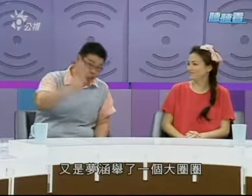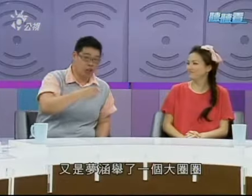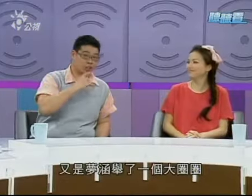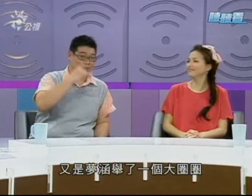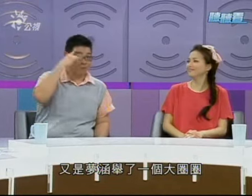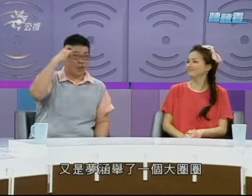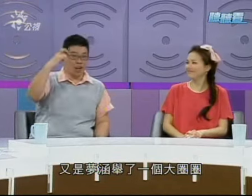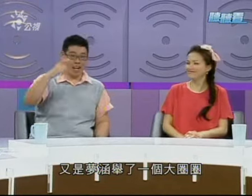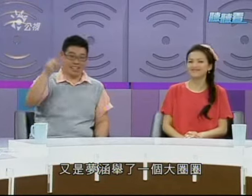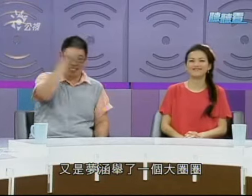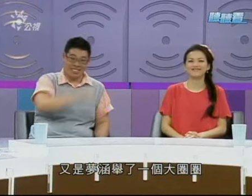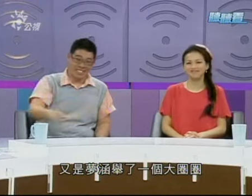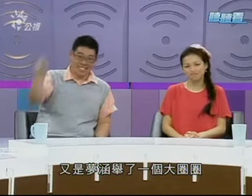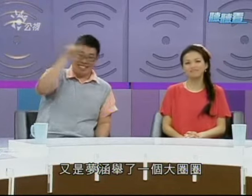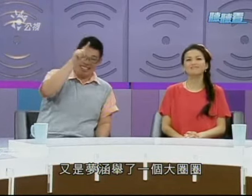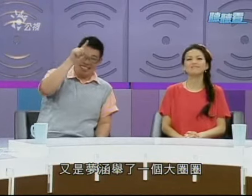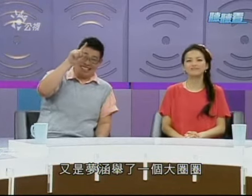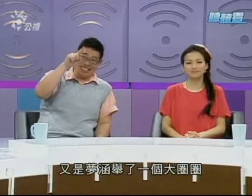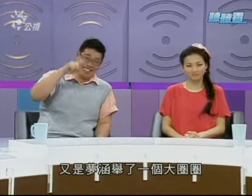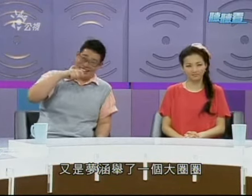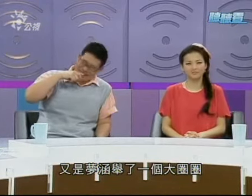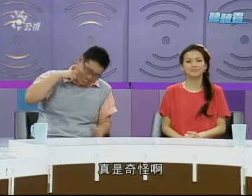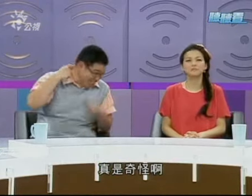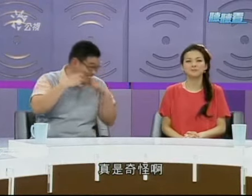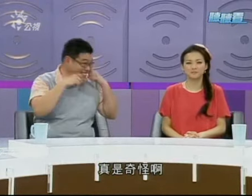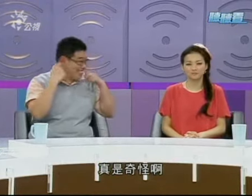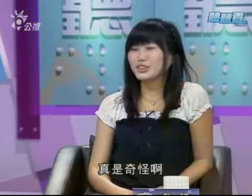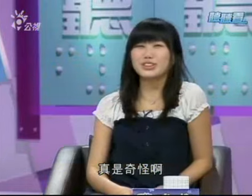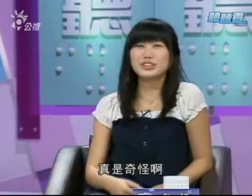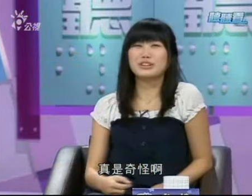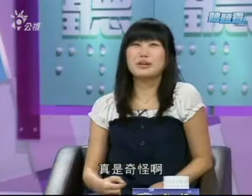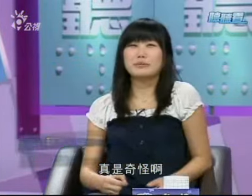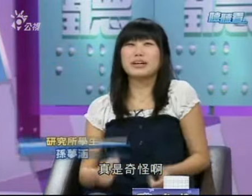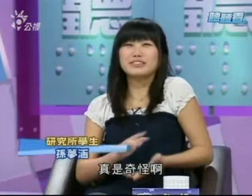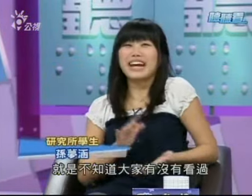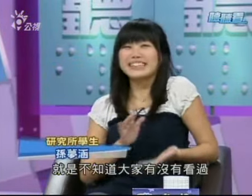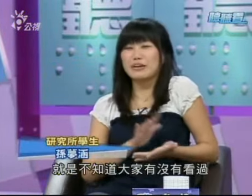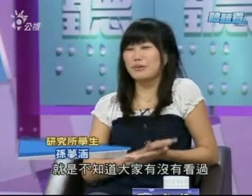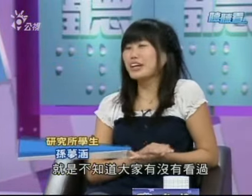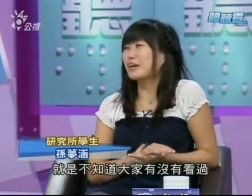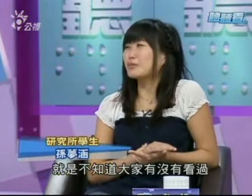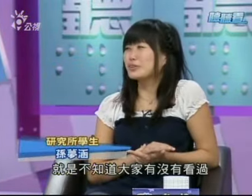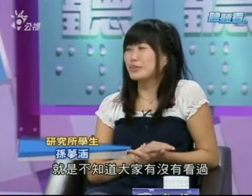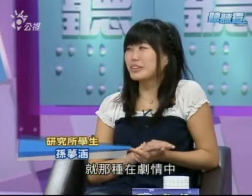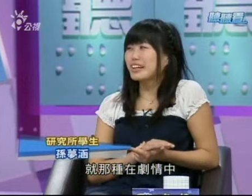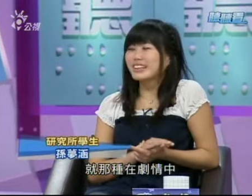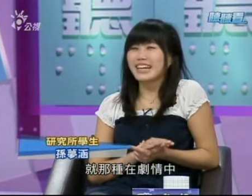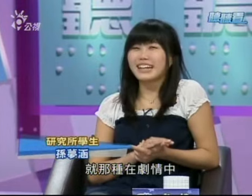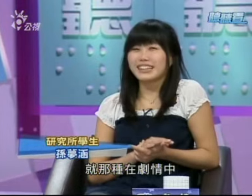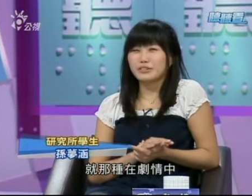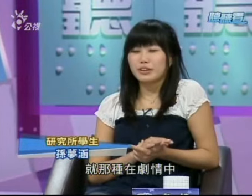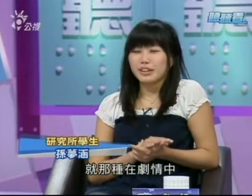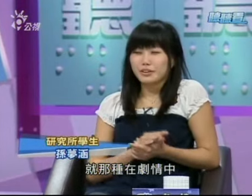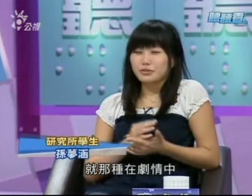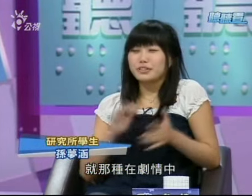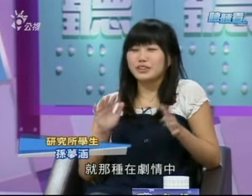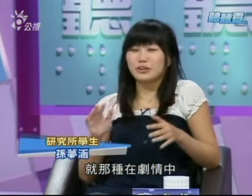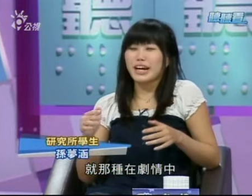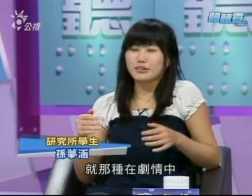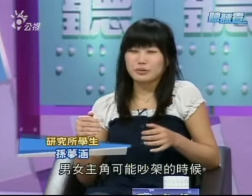又是孟涵举了一个大圈圈哎呀 真是奇怪啊不知道大家有没有看过这种在剧情中男女